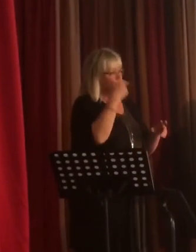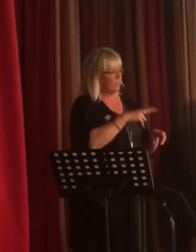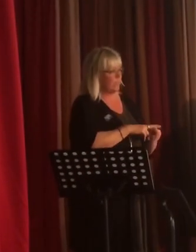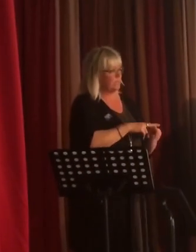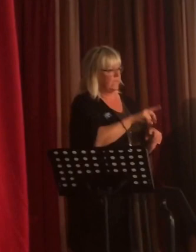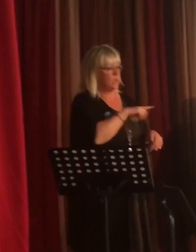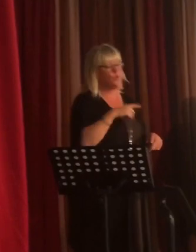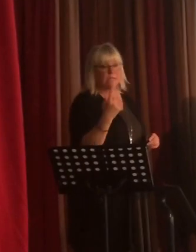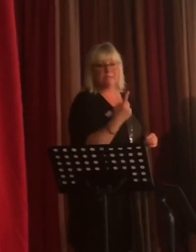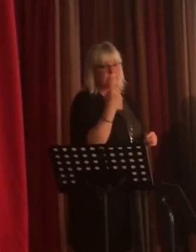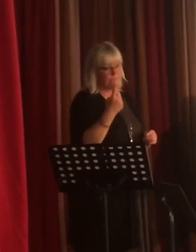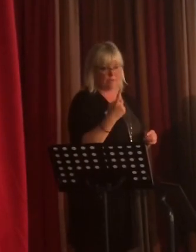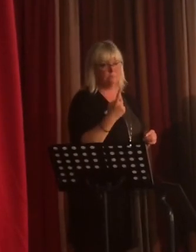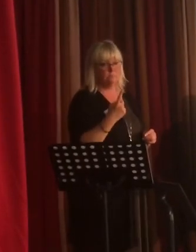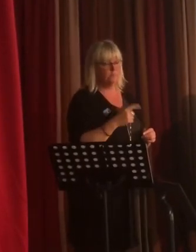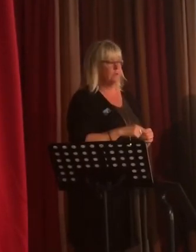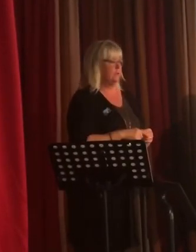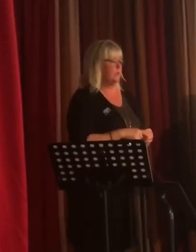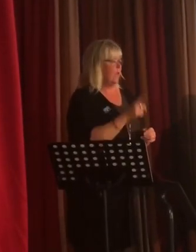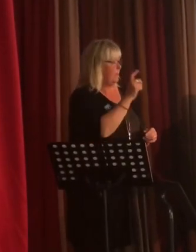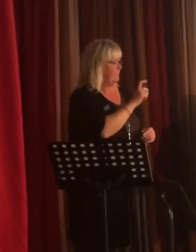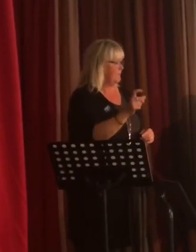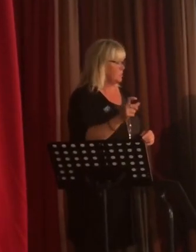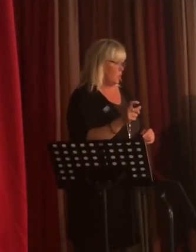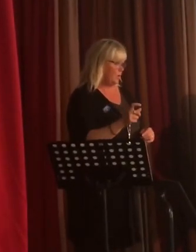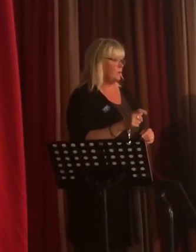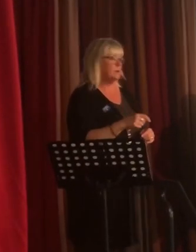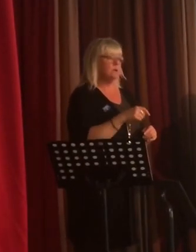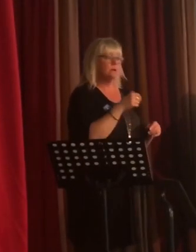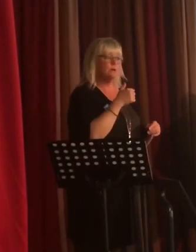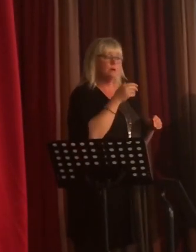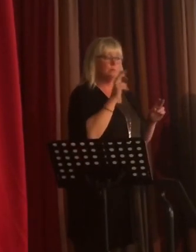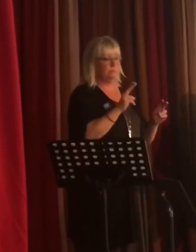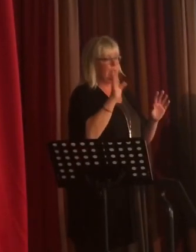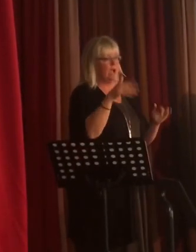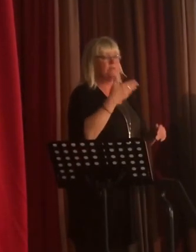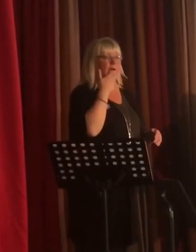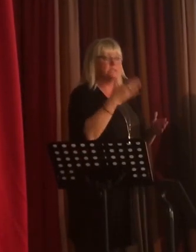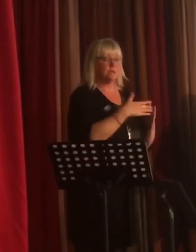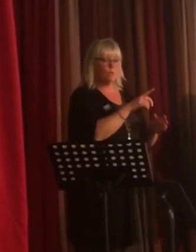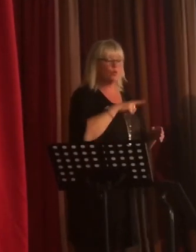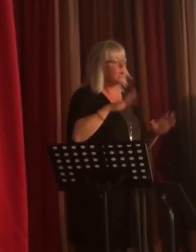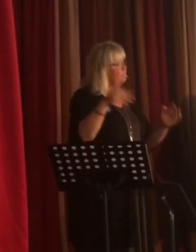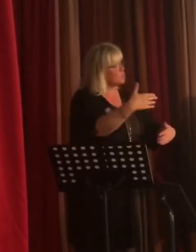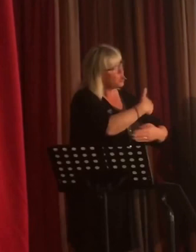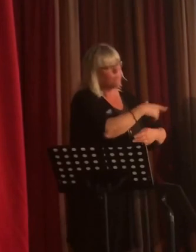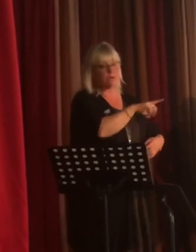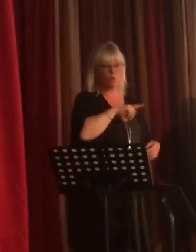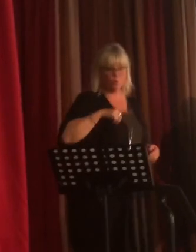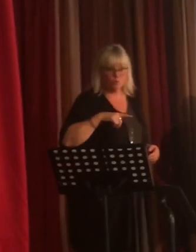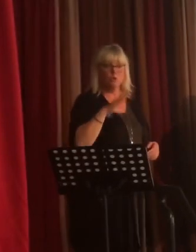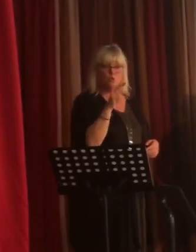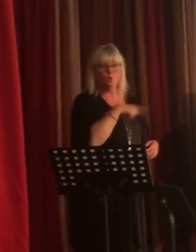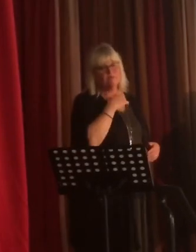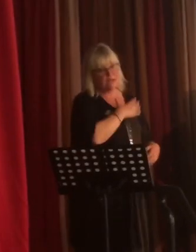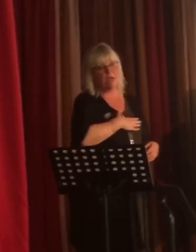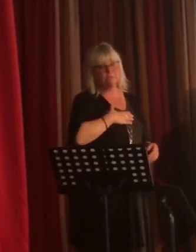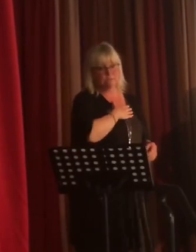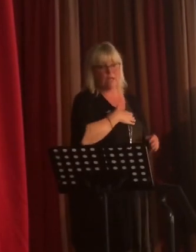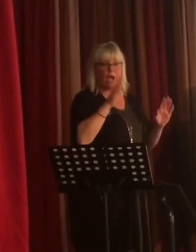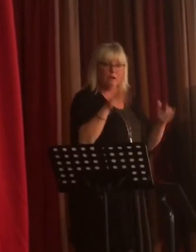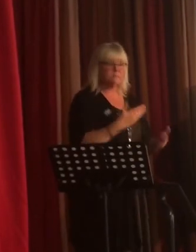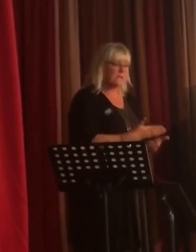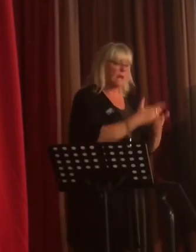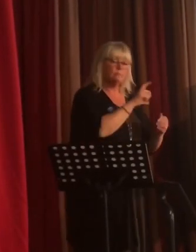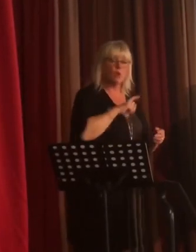oss ensamma. Personalen har inte bara hälsat på oss. De har kramat oss när vi var i ledsna. De har